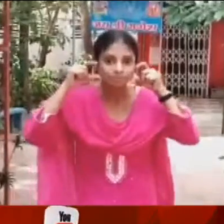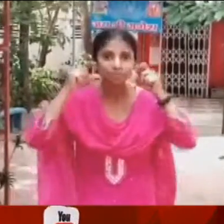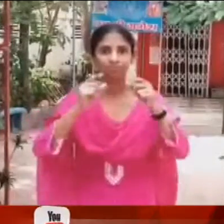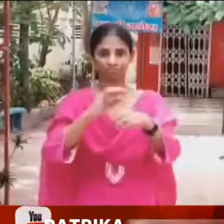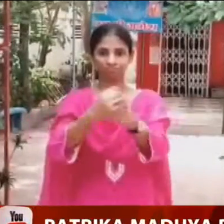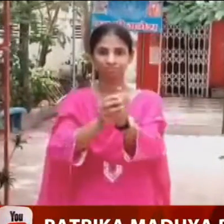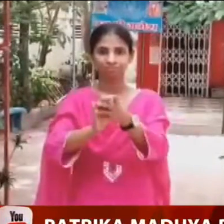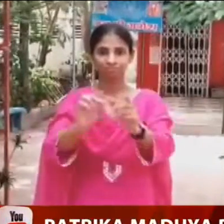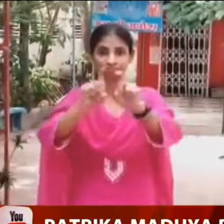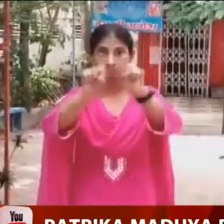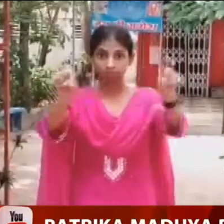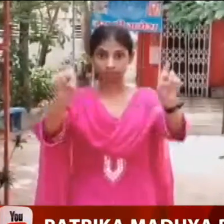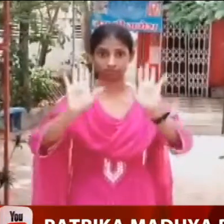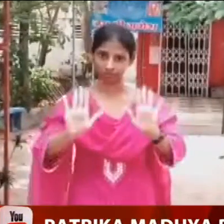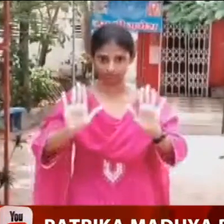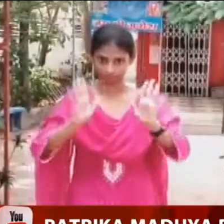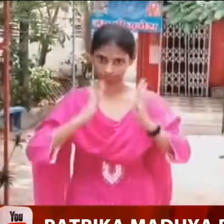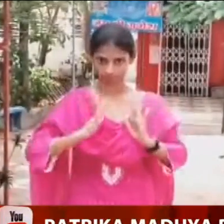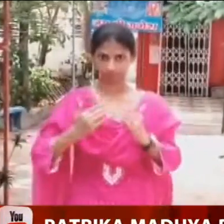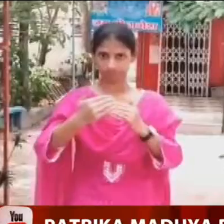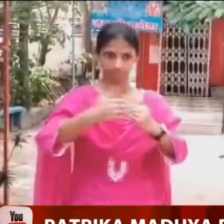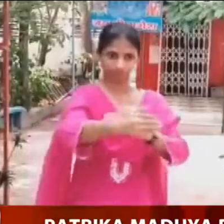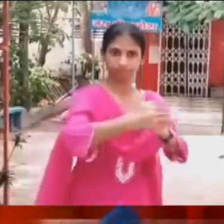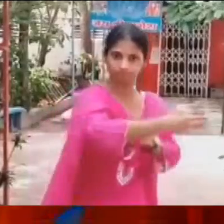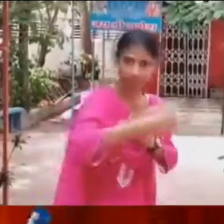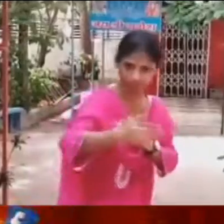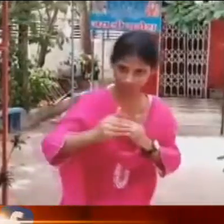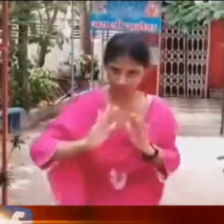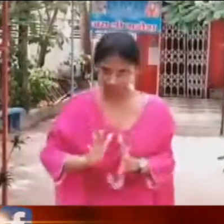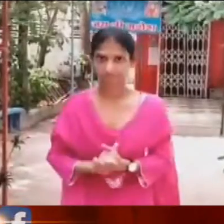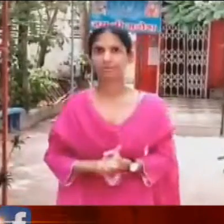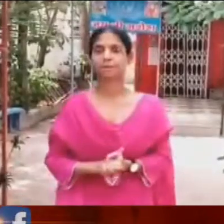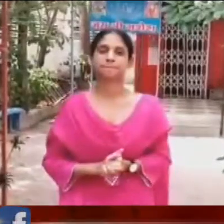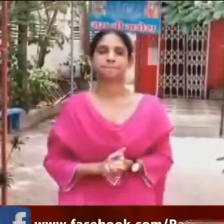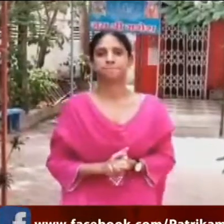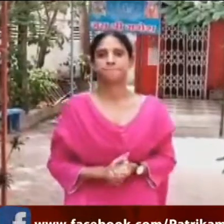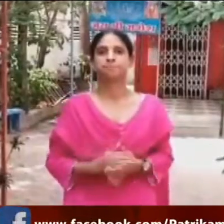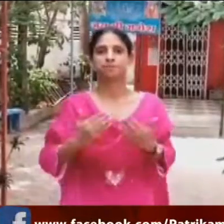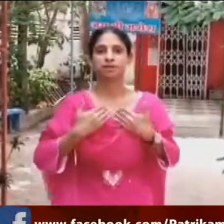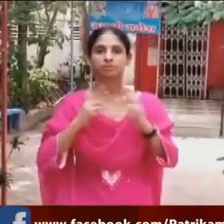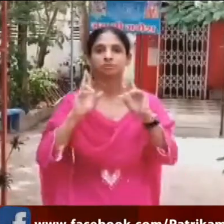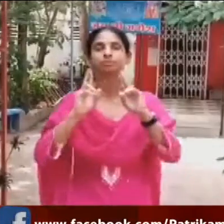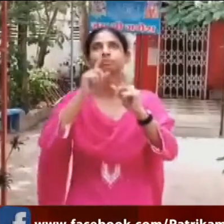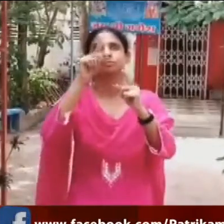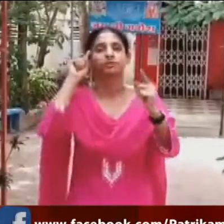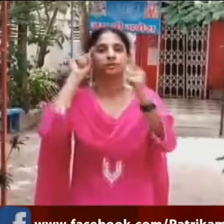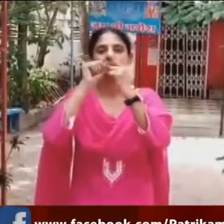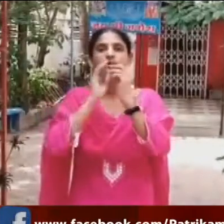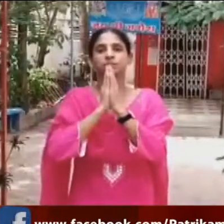करते हैं हाथों को बराबर व्यवस्थित होते हैं दूरियां बनाए रखते हैं है और मैं उम्मीद करती हूं प्रार्थना